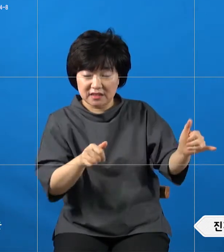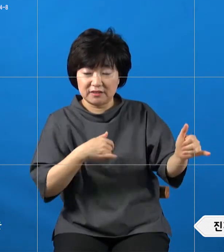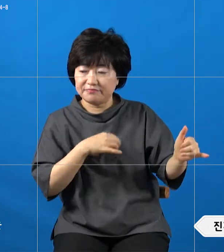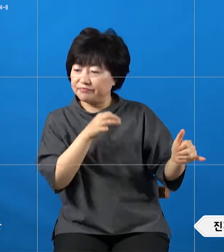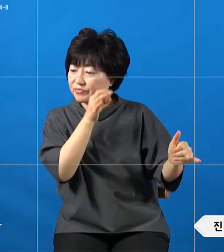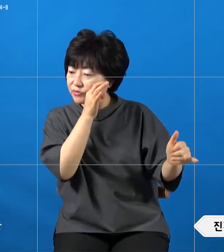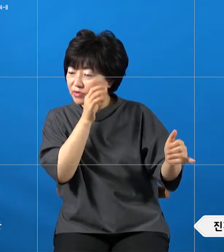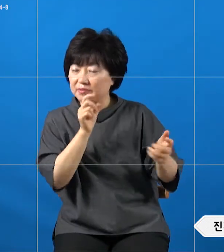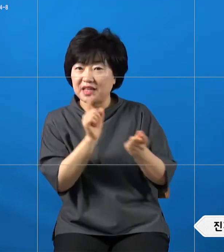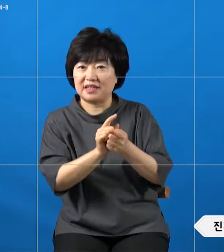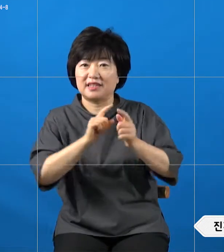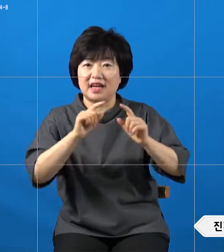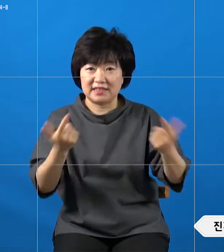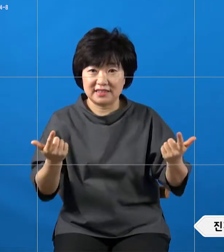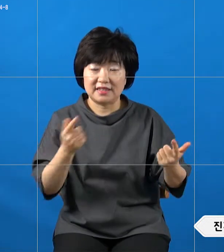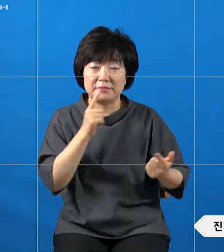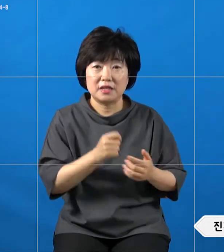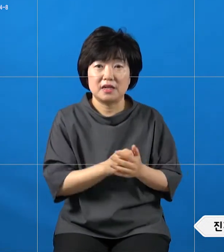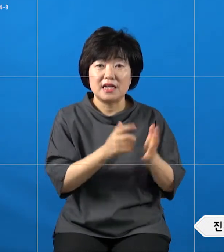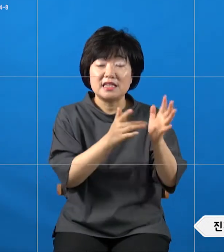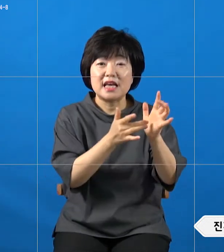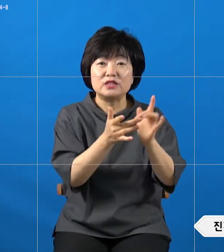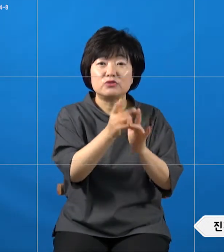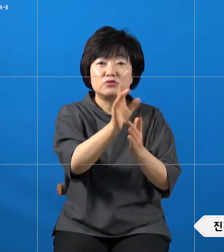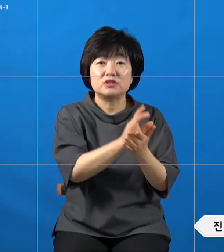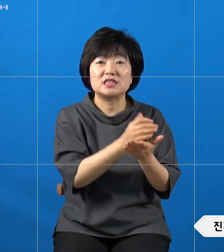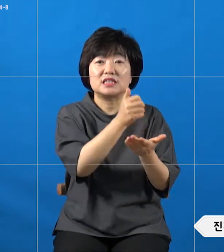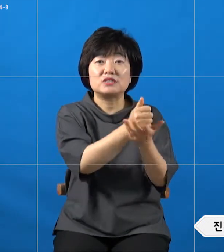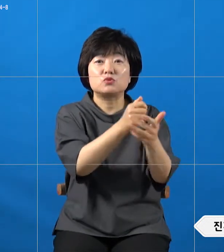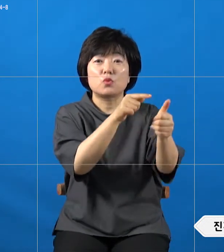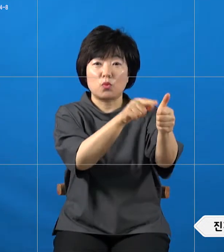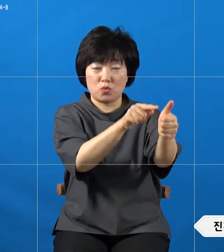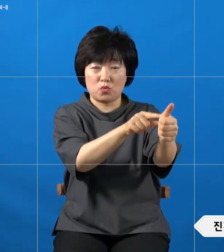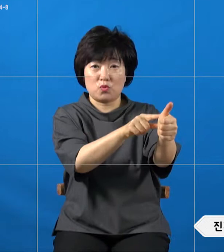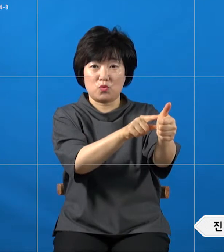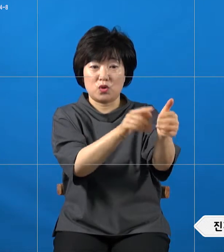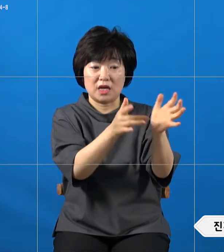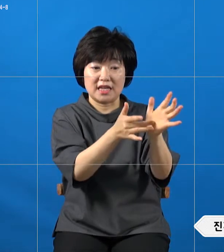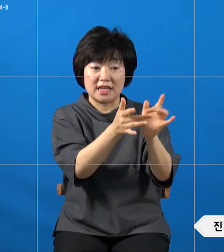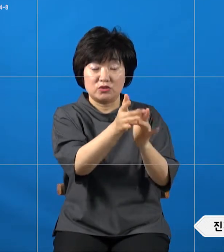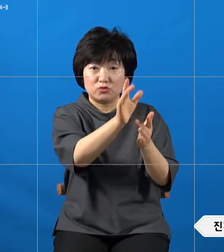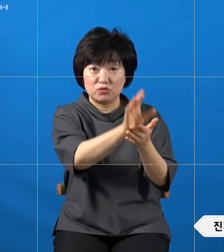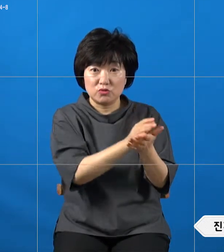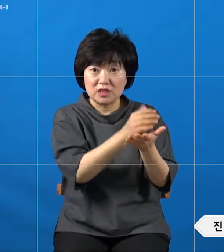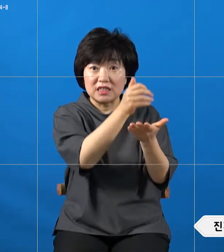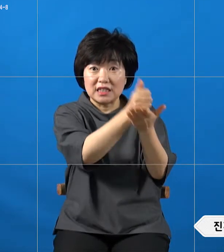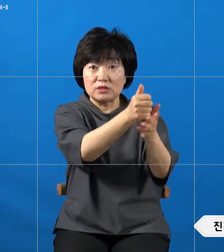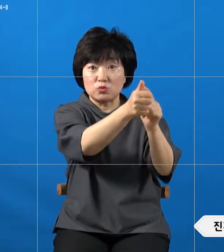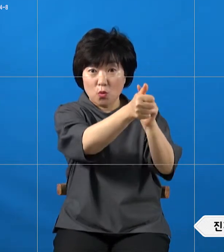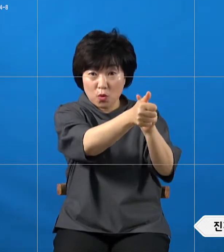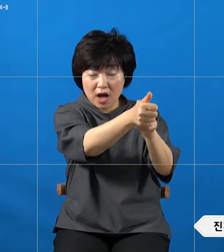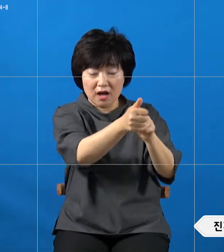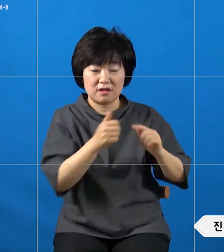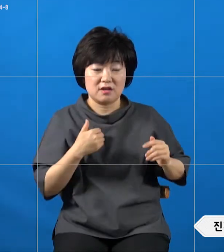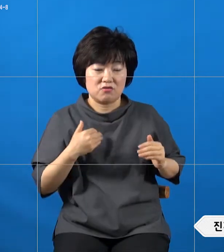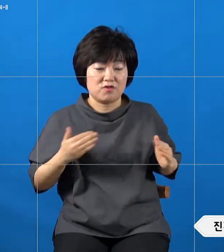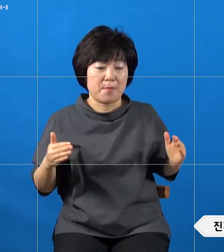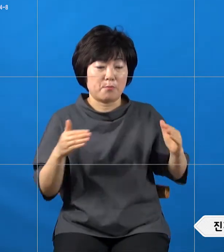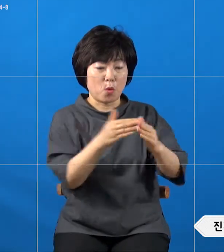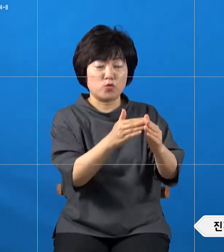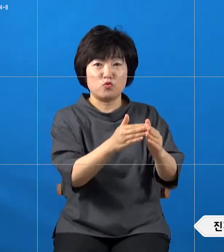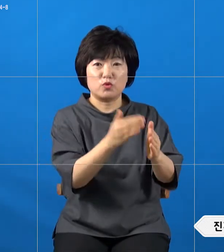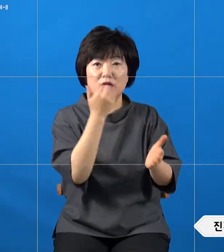하였으니. 성경은 예수 그리스도를 말씀하고 있습니다. 예수 그리스도가 모퉁이